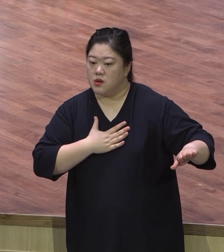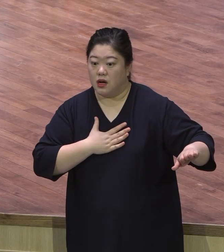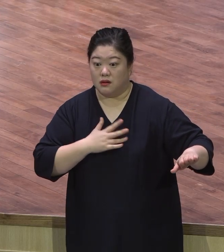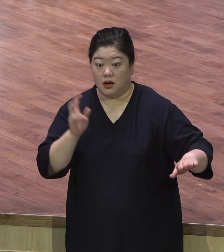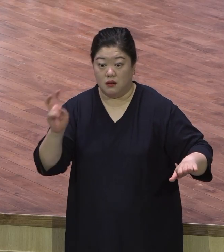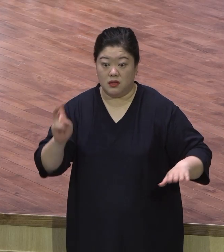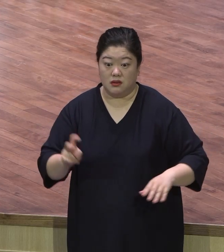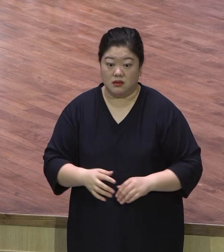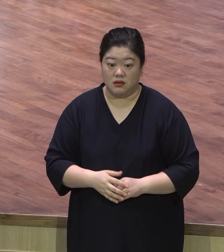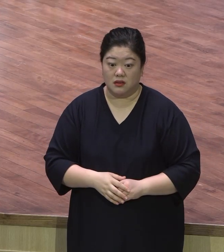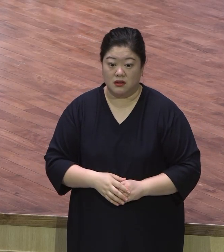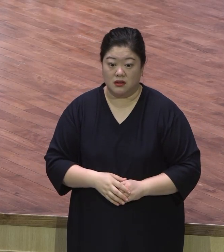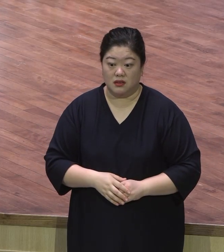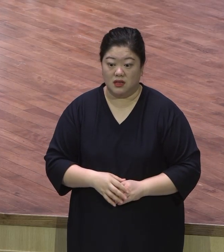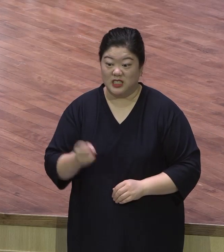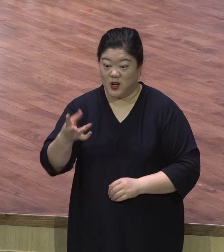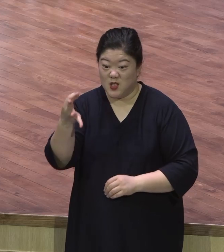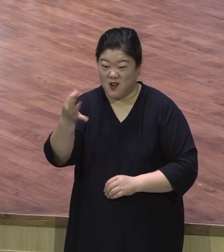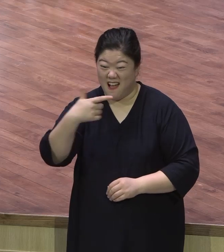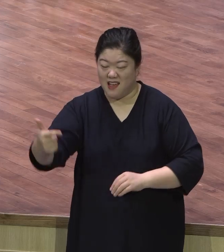나와있지만 늘 생각이 거기 있어요